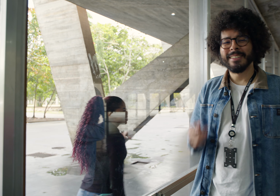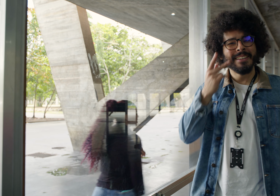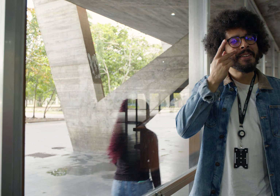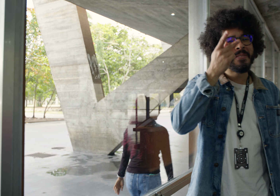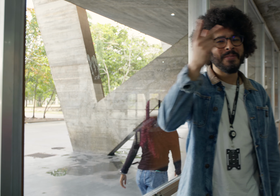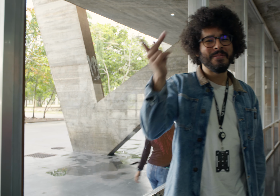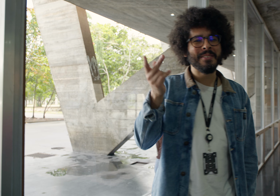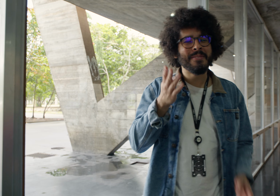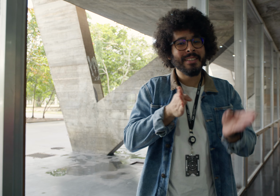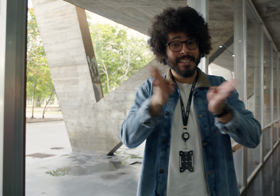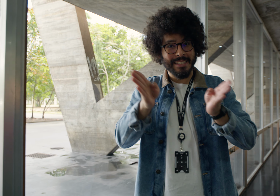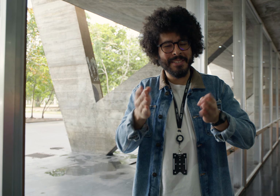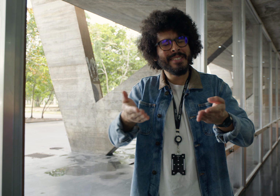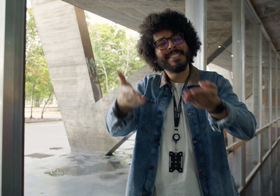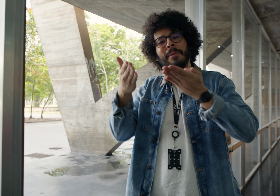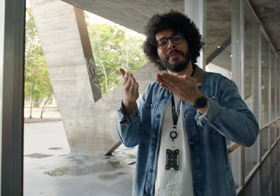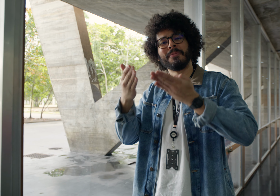E vamos para mais um Visitas Acessíveis.